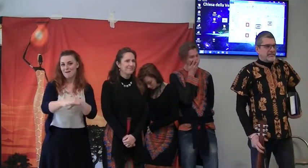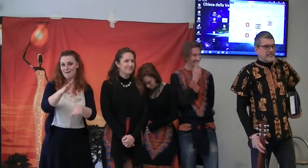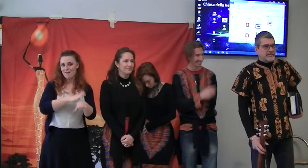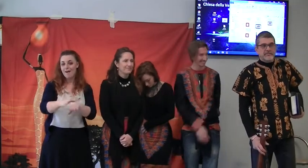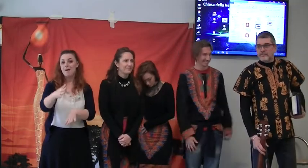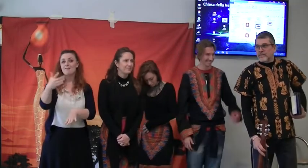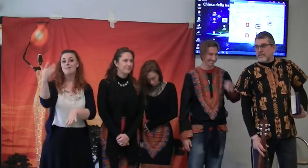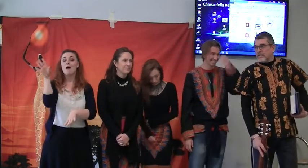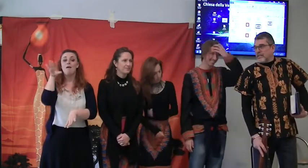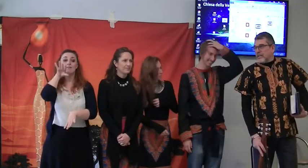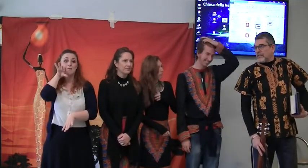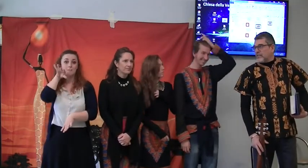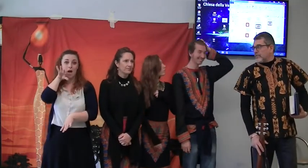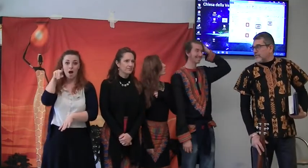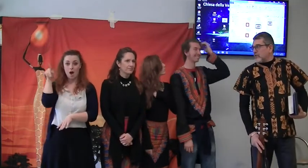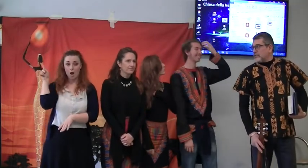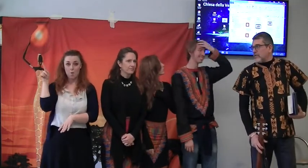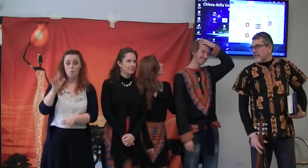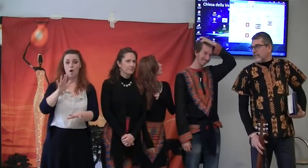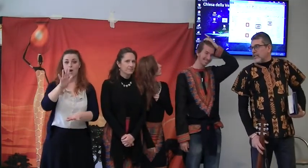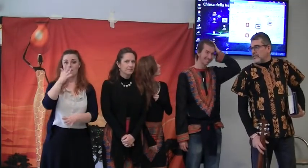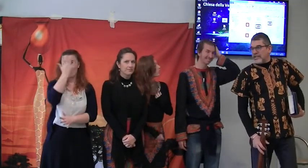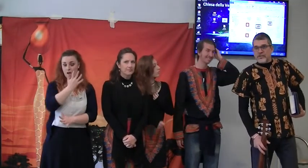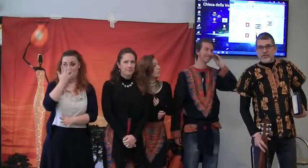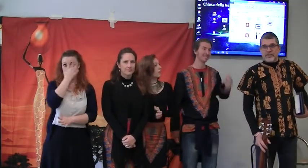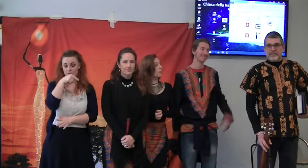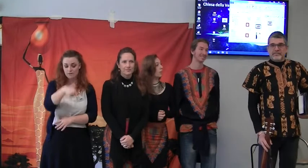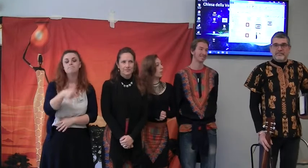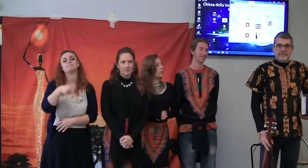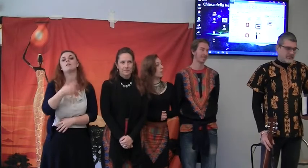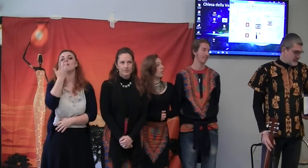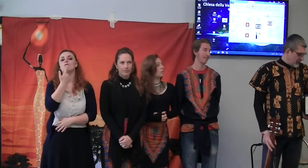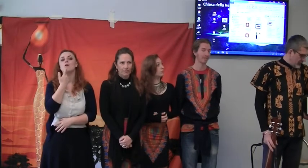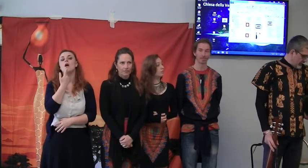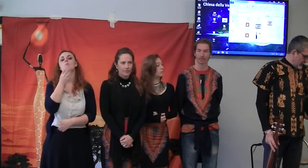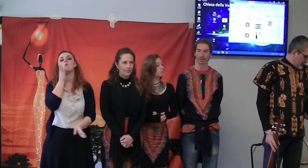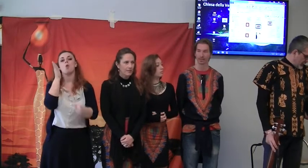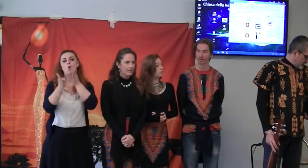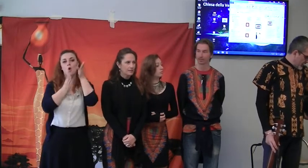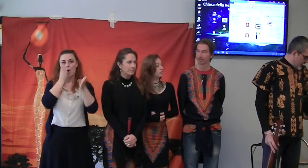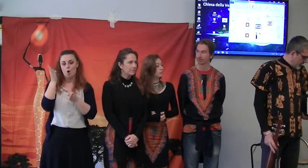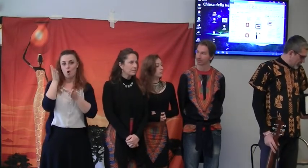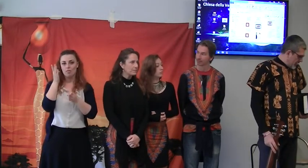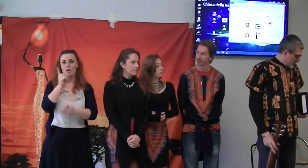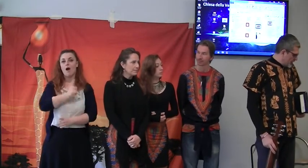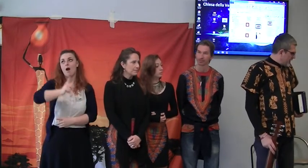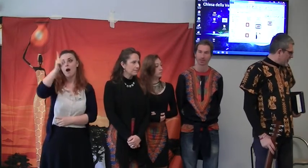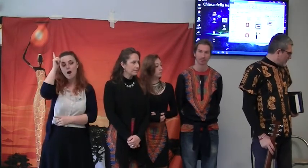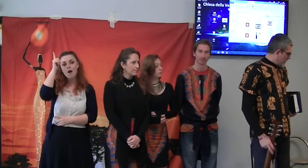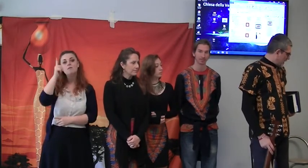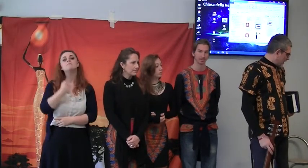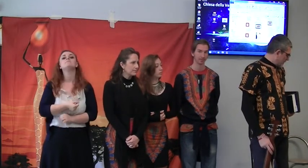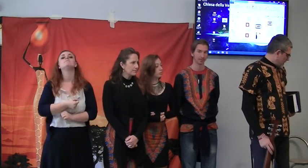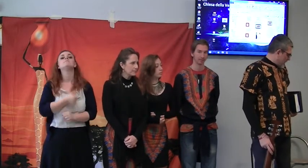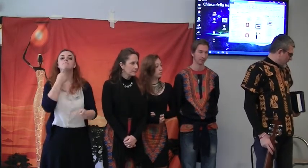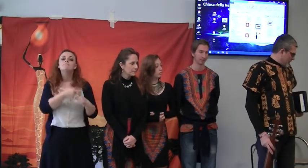Zimbabwe. Adesso vorremmo continuare a lodare il Signore e poi vorrei condividere con